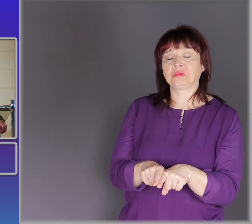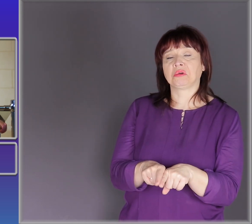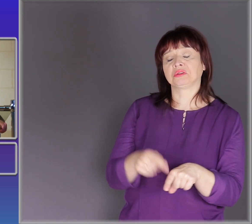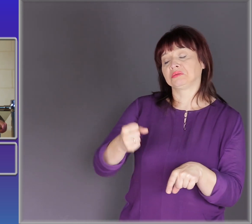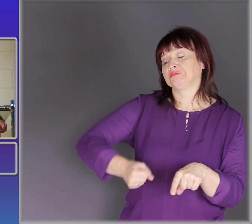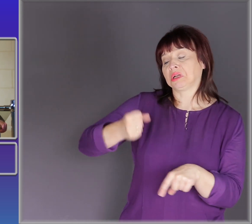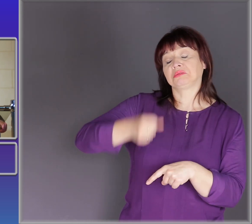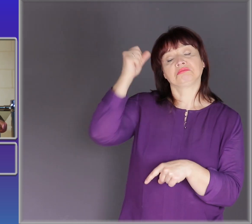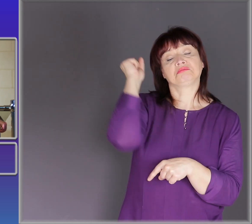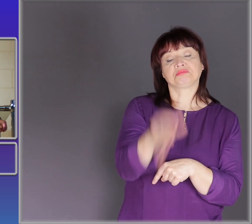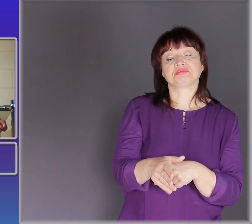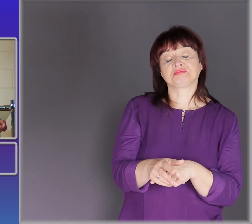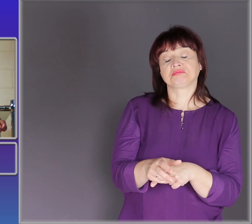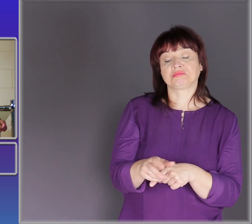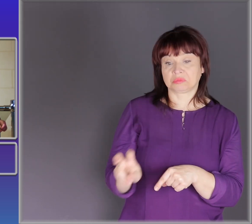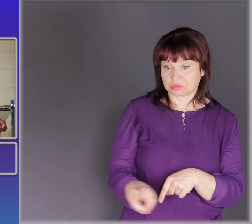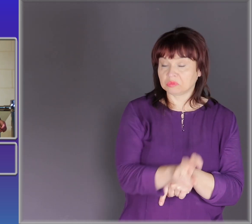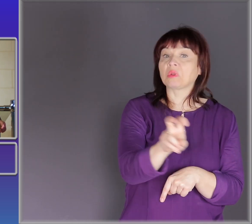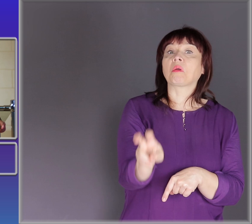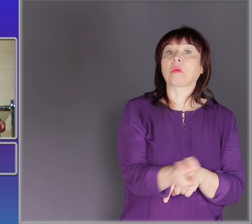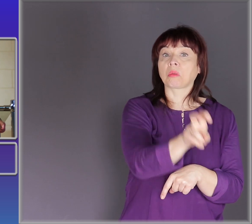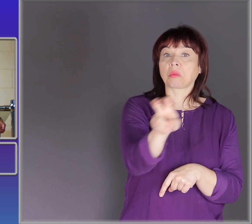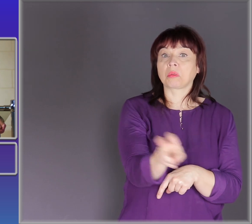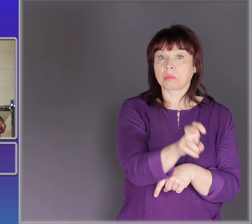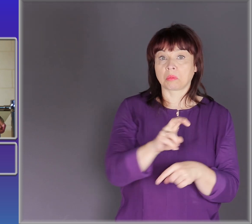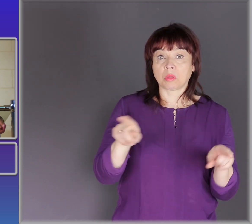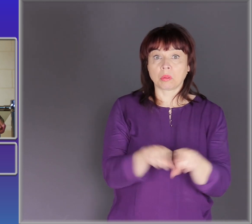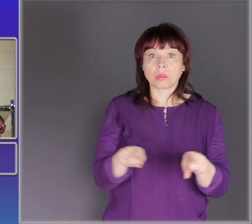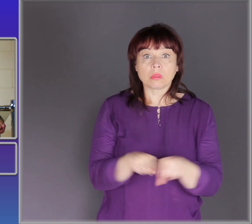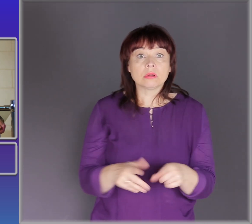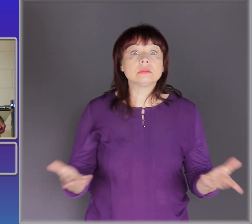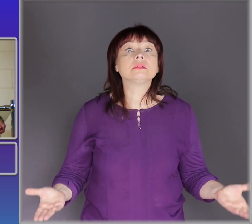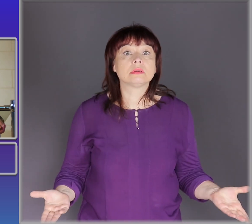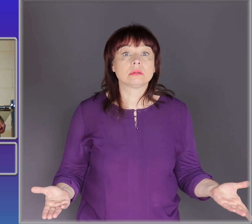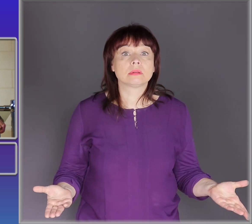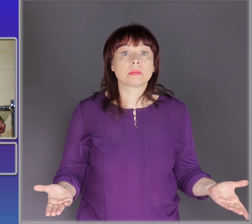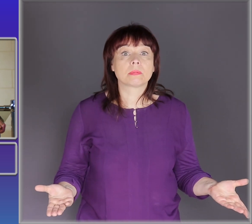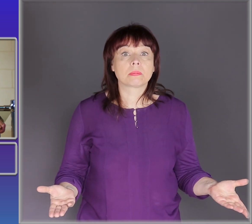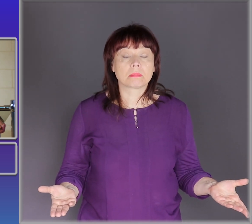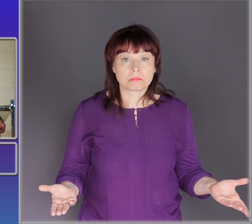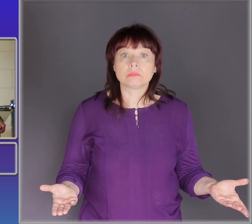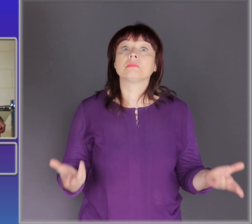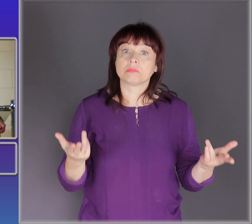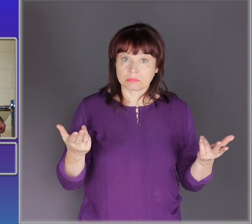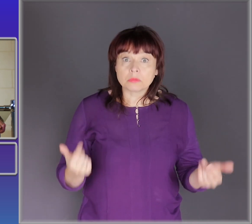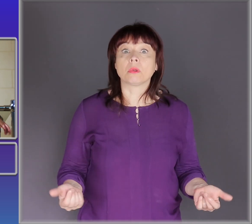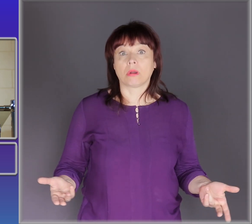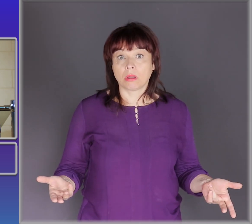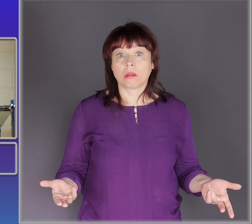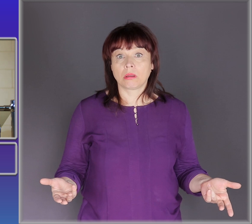фараона которые тоже кидают свои полки они тоже превращаются змеи до